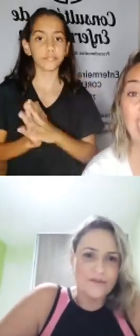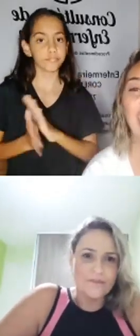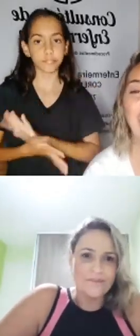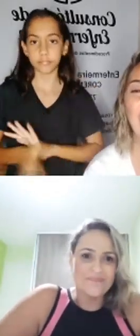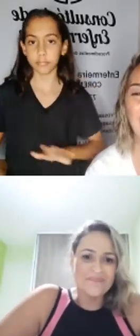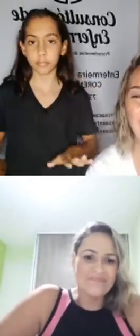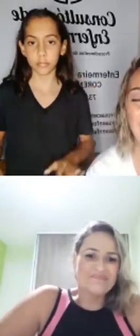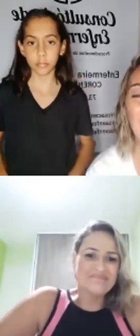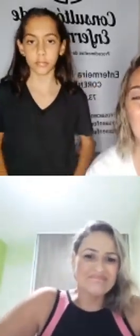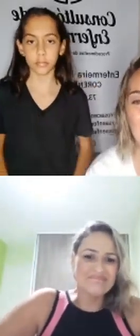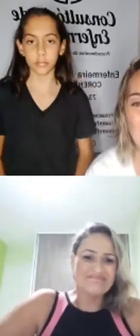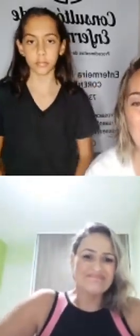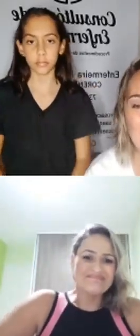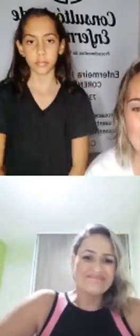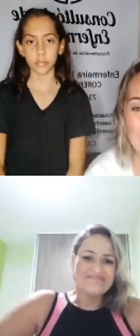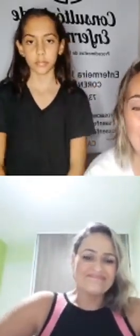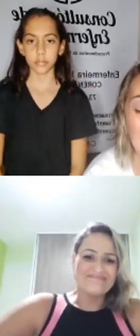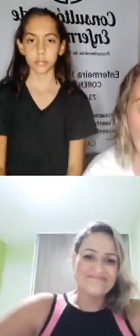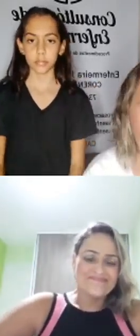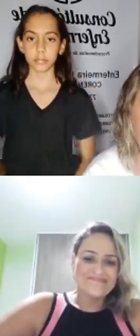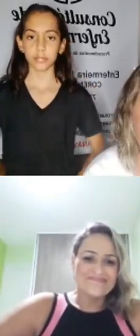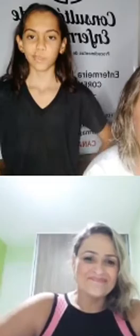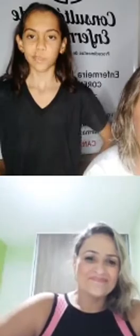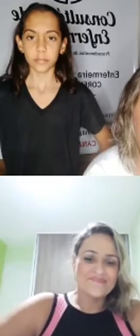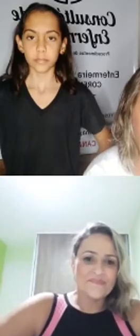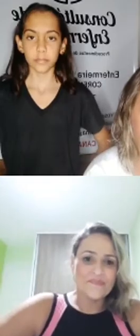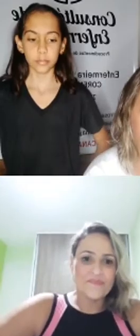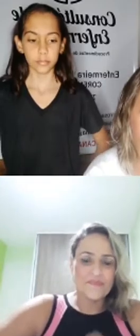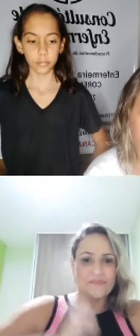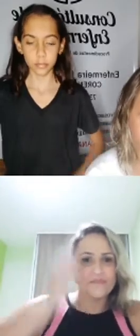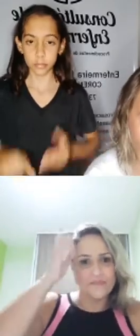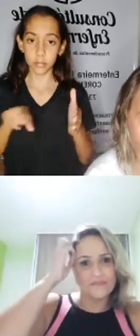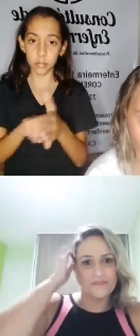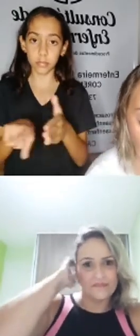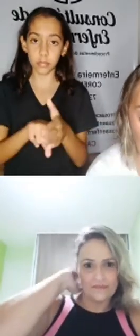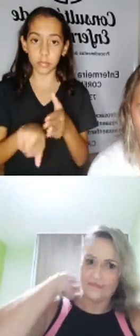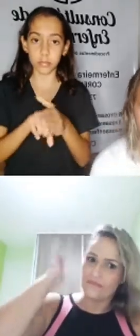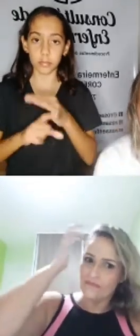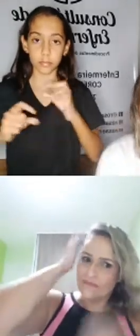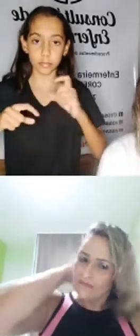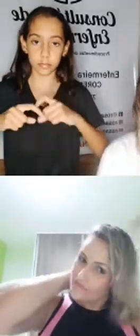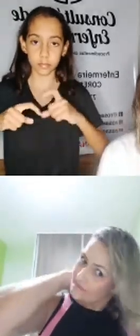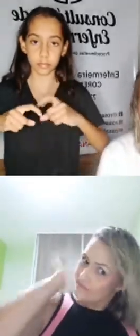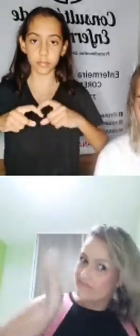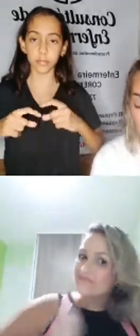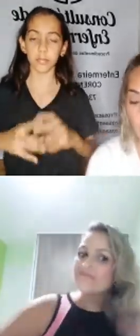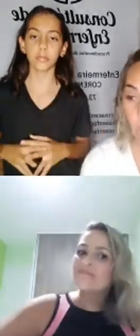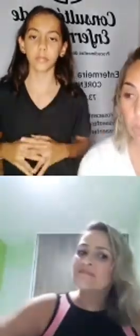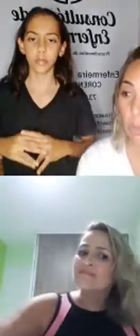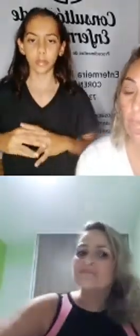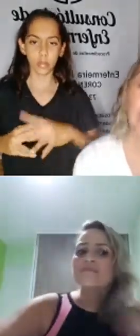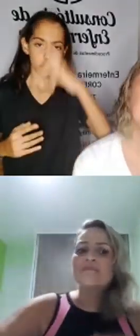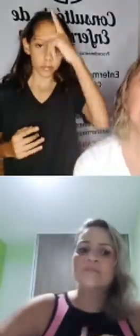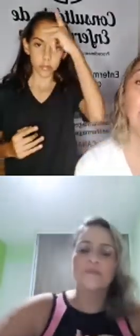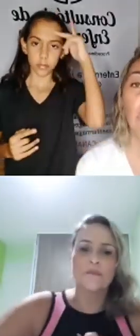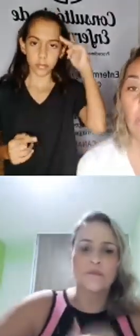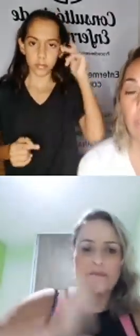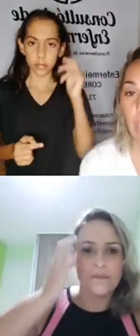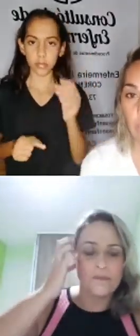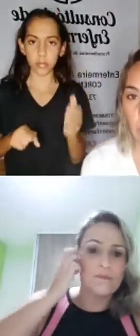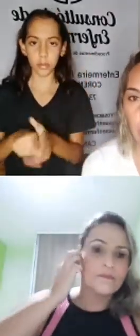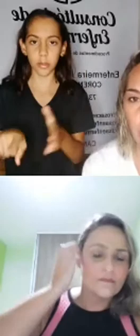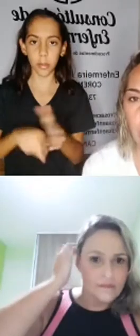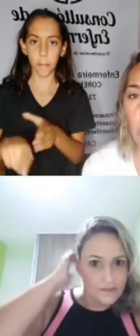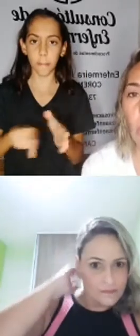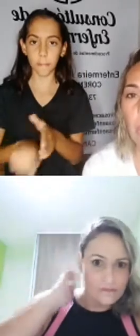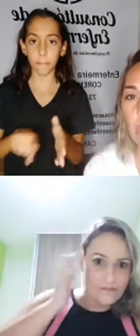né? É verdade. Eu até queria lhe perguntar, doutora, algumas pacientes perguntam, devo ou não